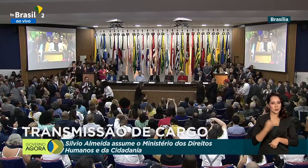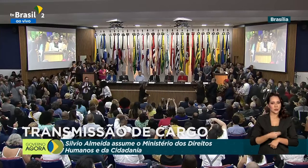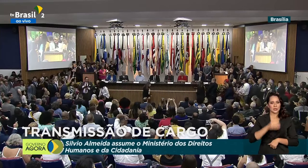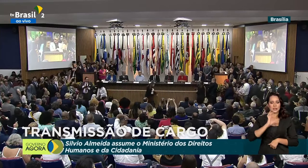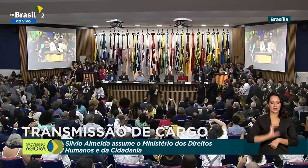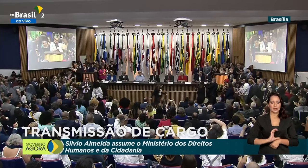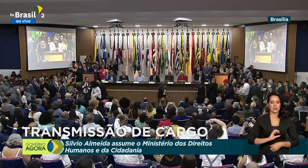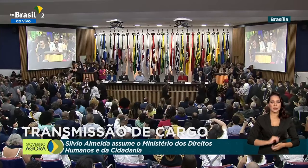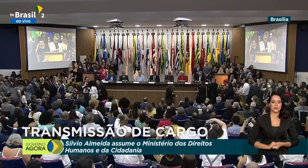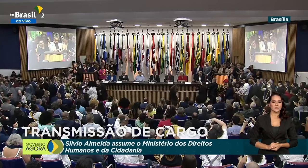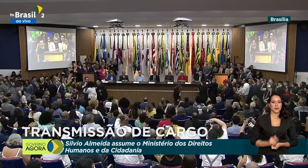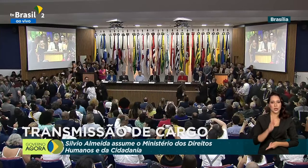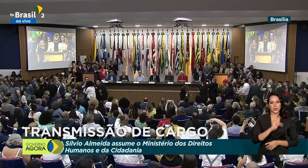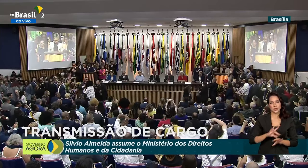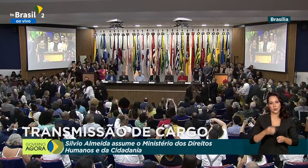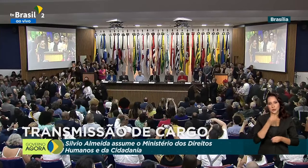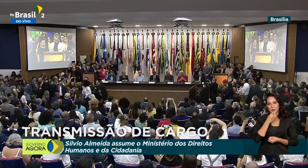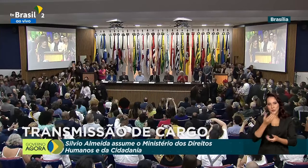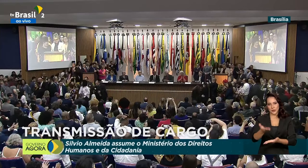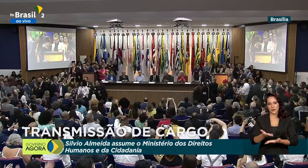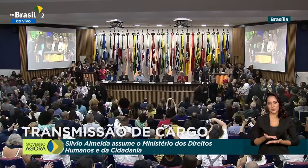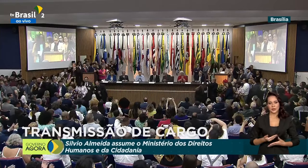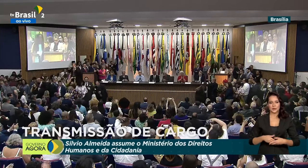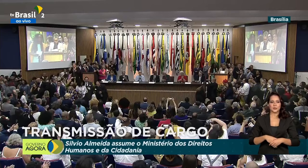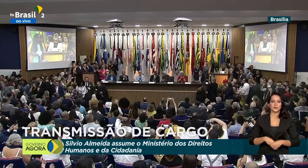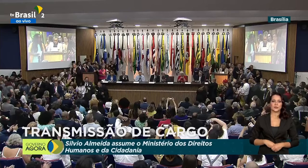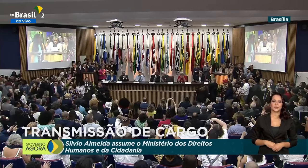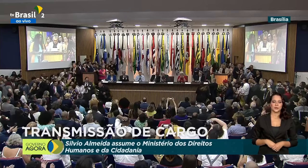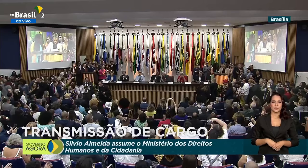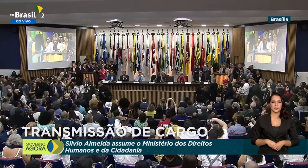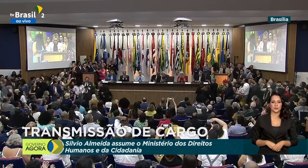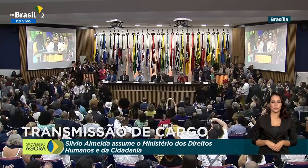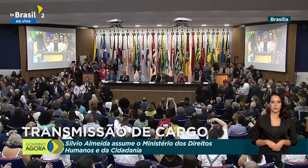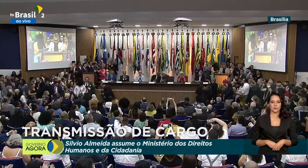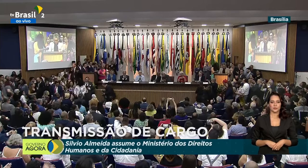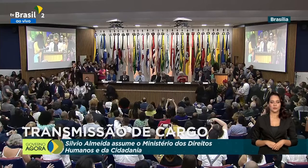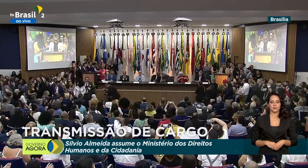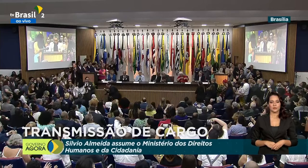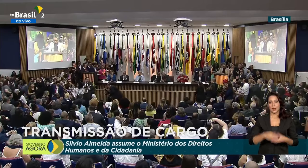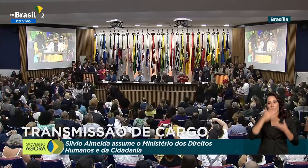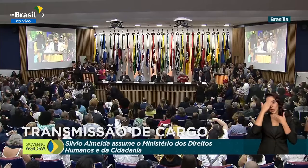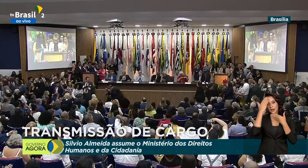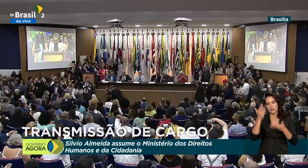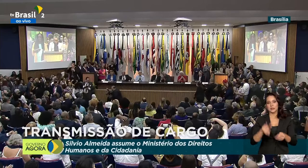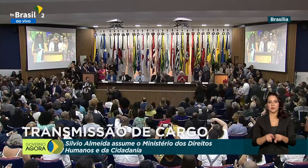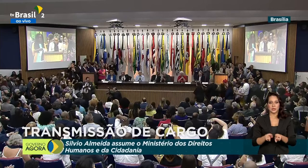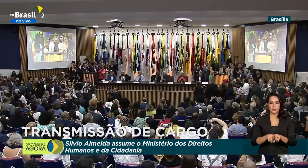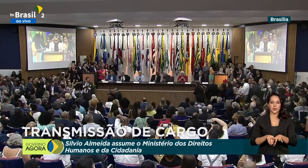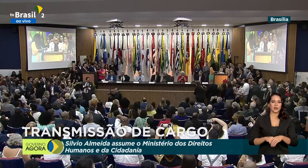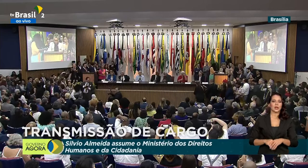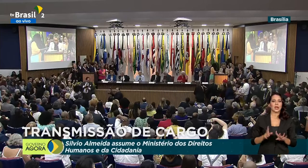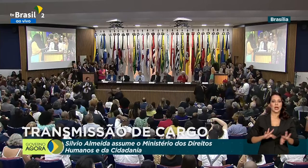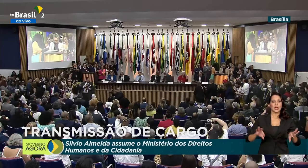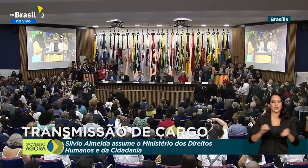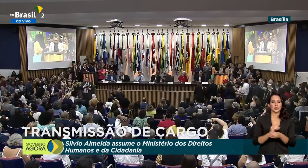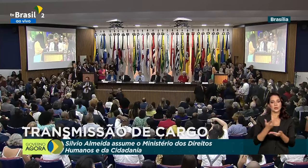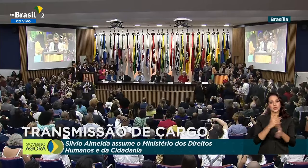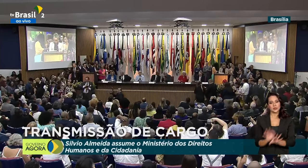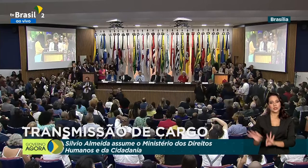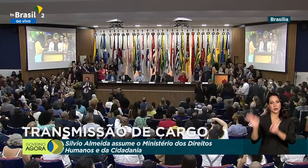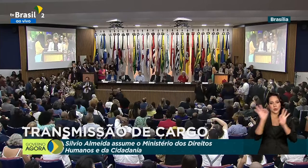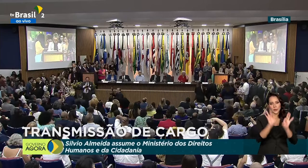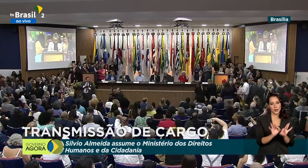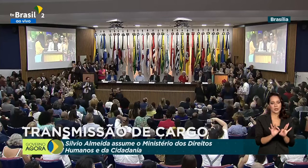Cidadania sejam todos bem-vindos agradecemos ainda a todos que estão nos